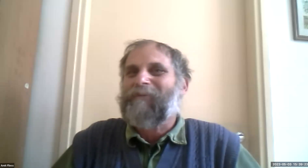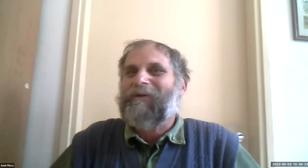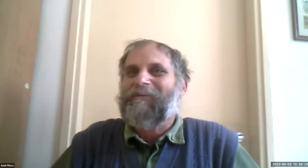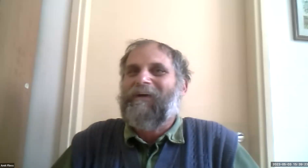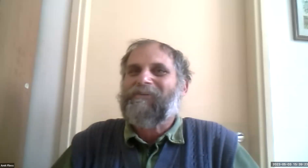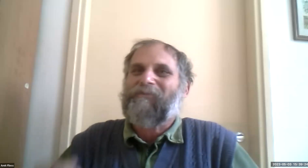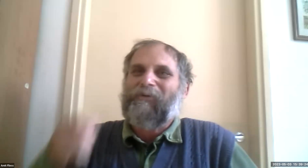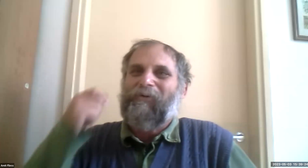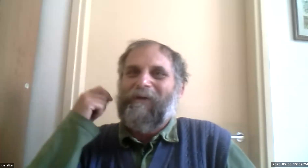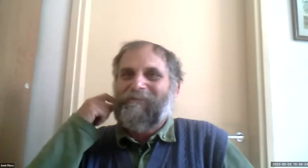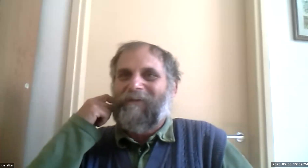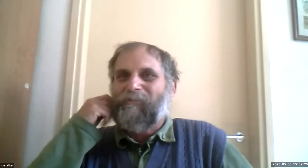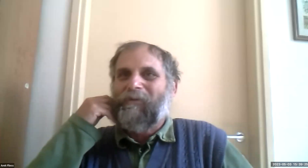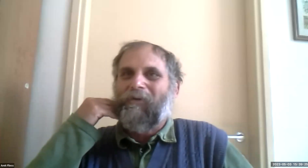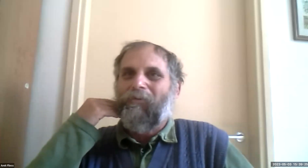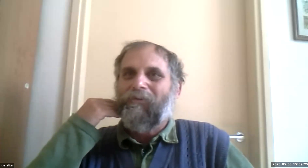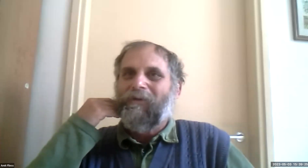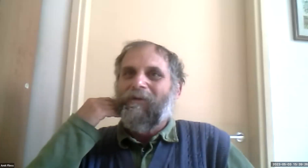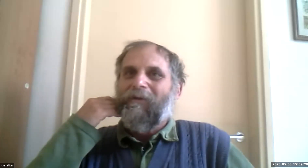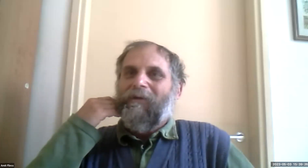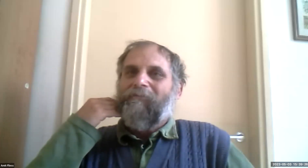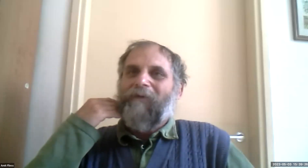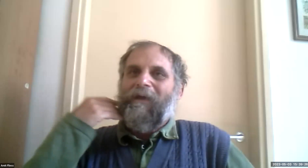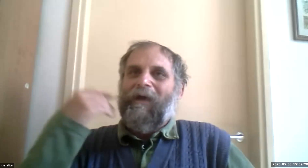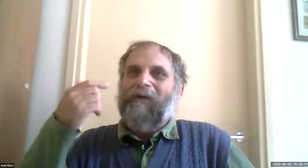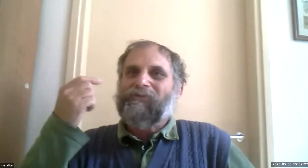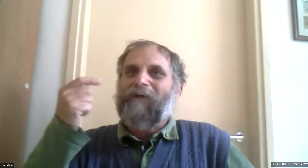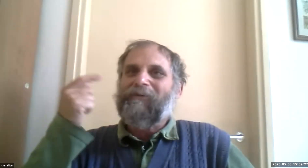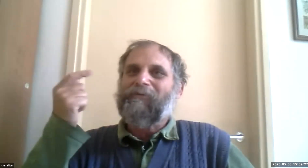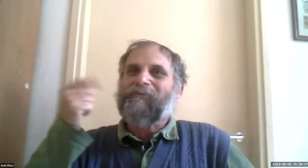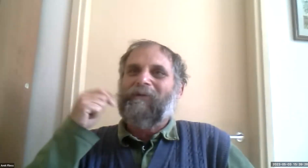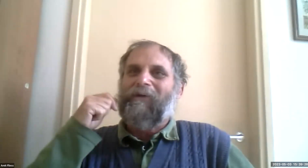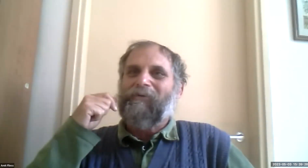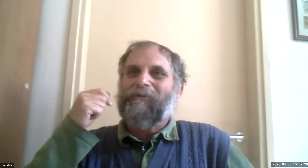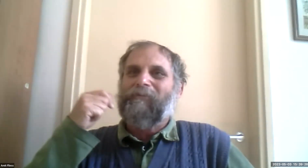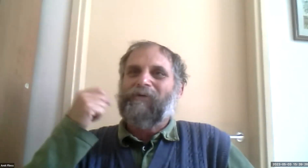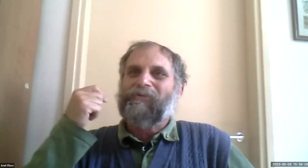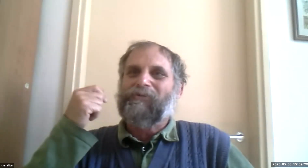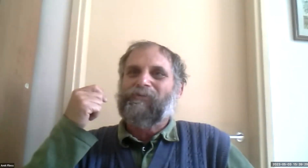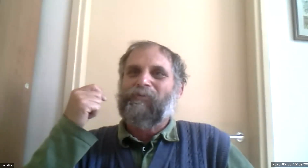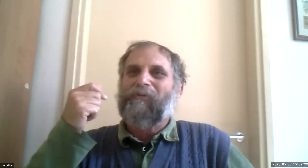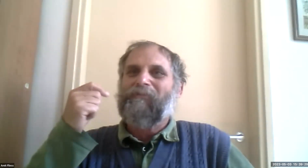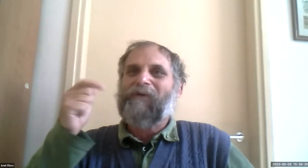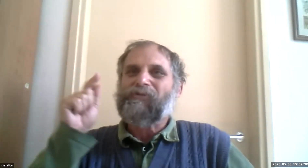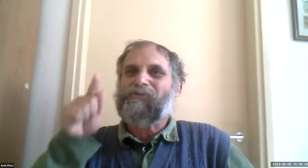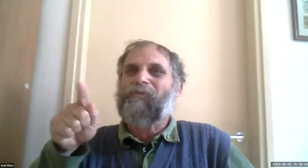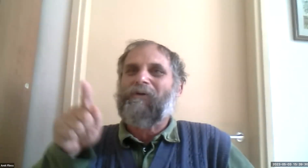מחדש אבל לא רואה הצעת פתרון ועכשיו אני רוצה לענות למה ששמואל מה ששמואל